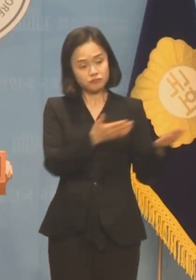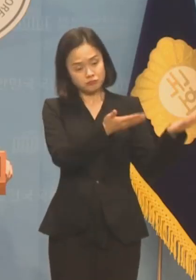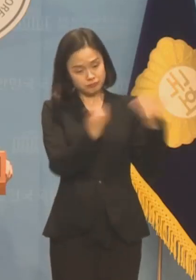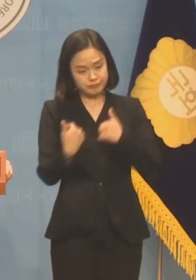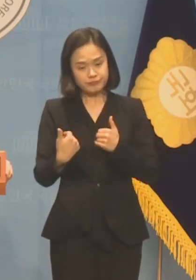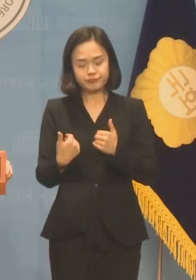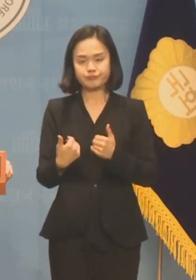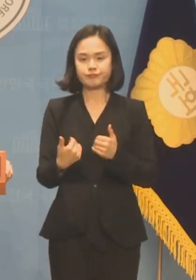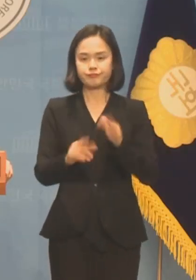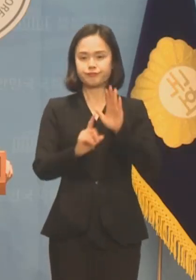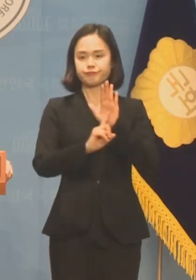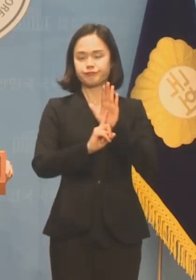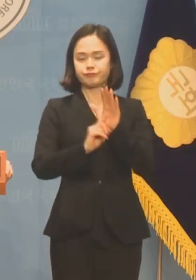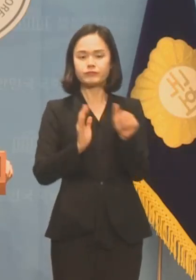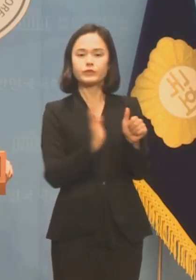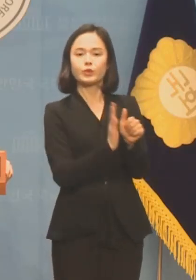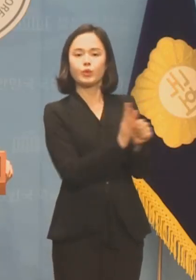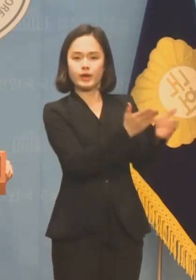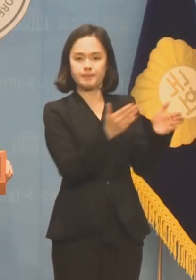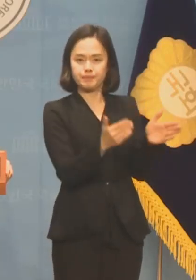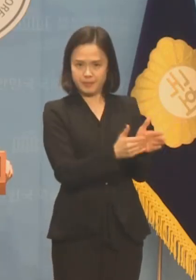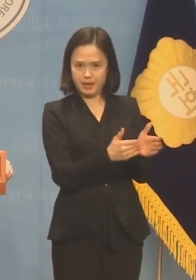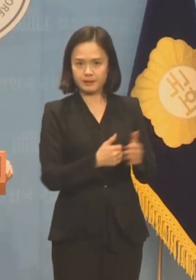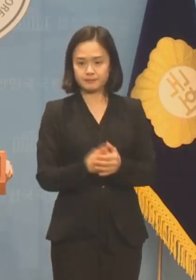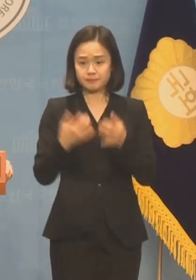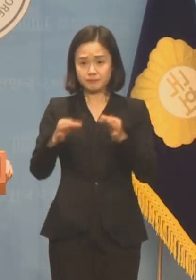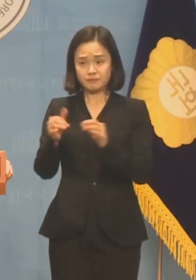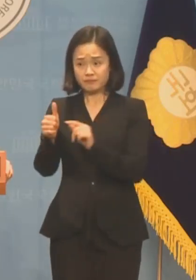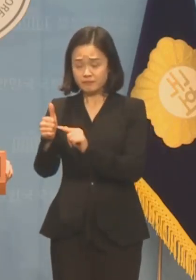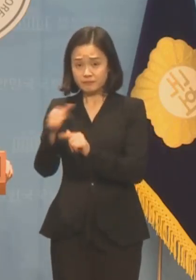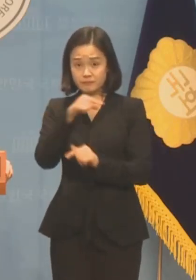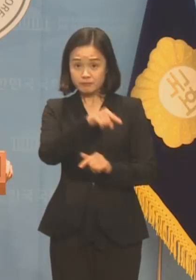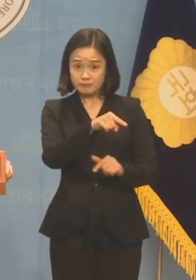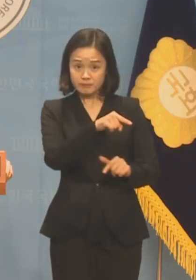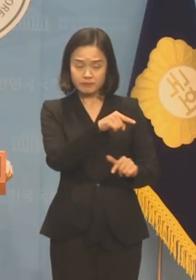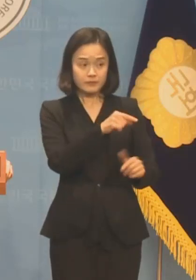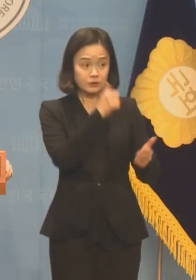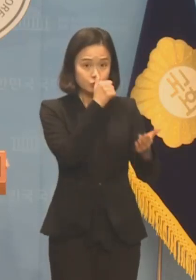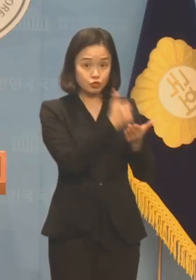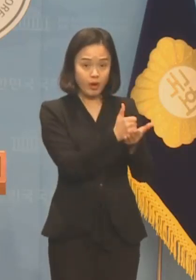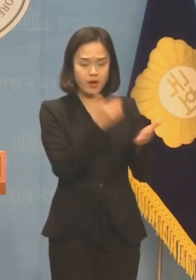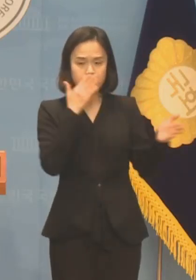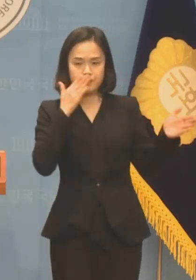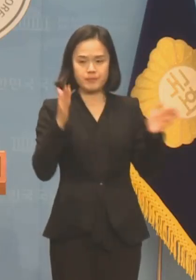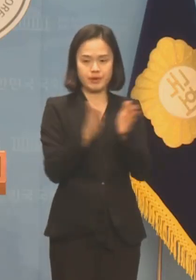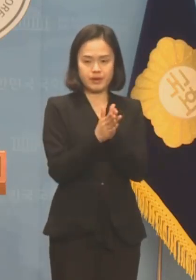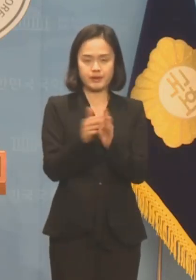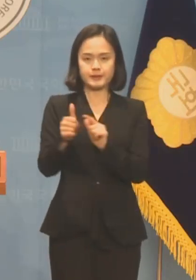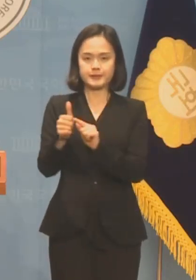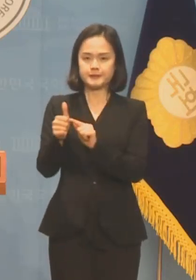김민전 국회의원은 범죄단체 조직죄를 방조한 공범에 해당합니다. 더불어